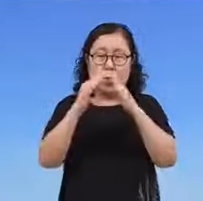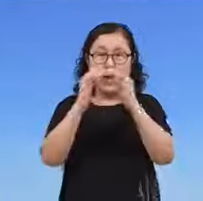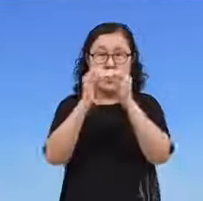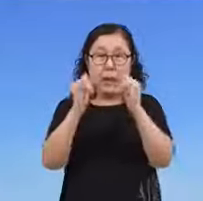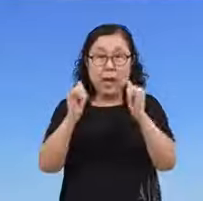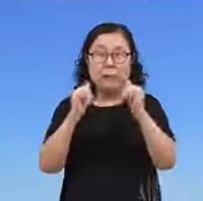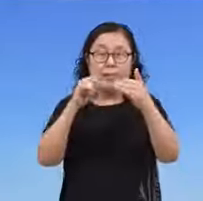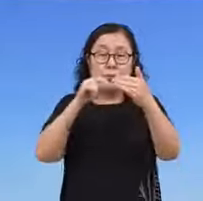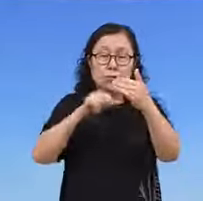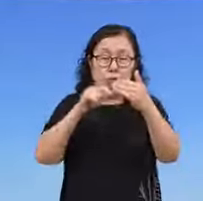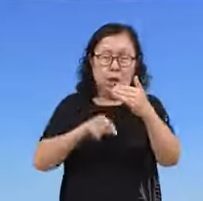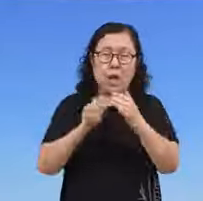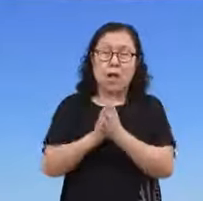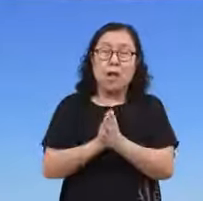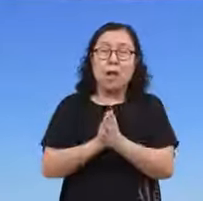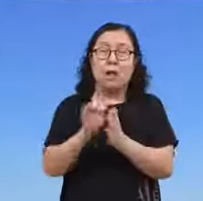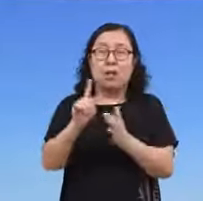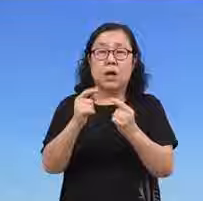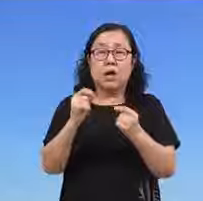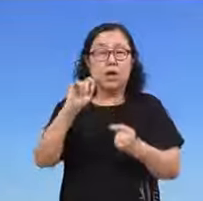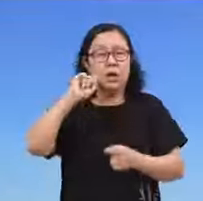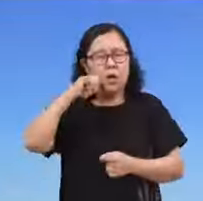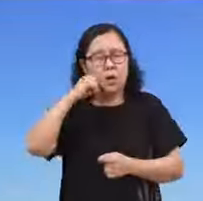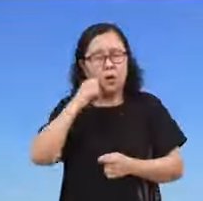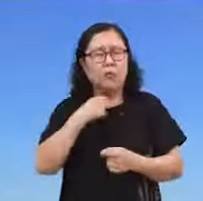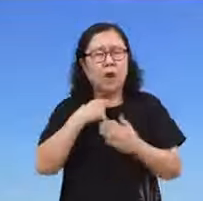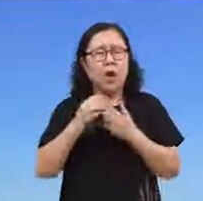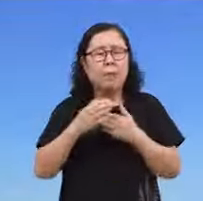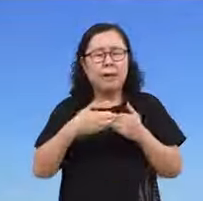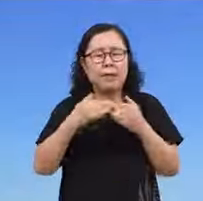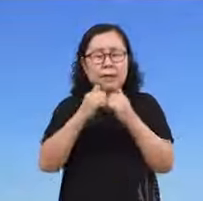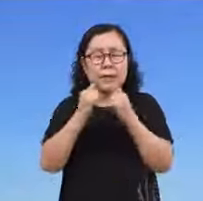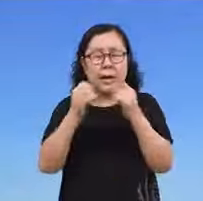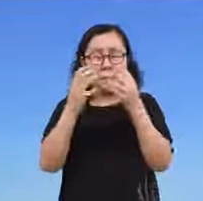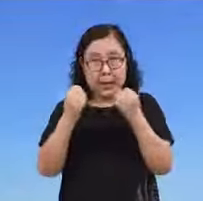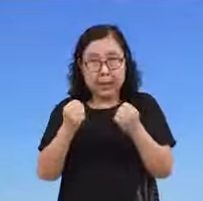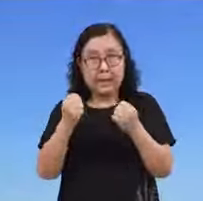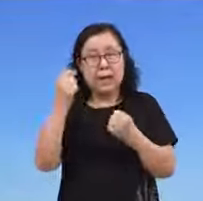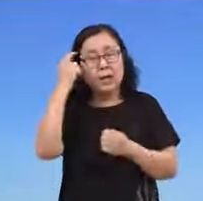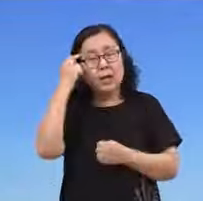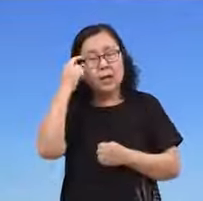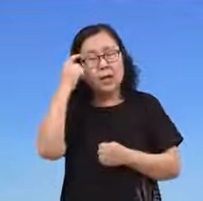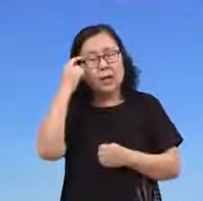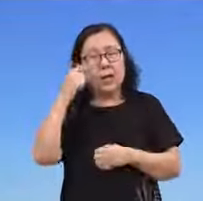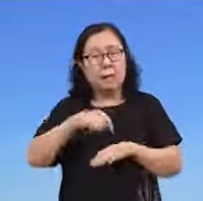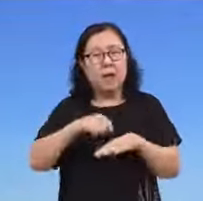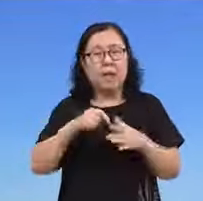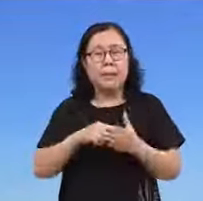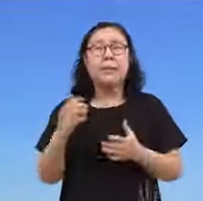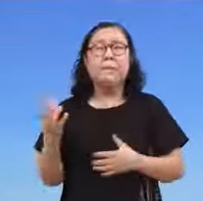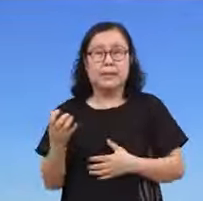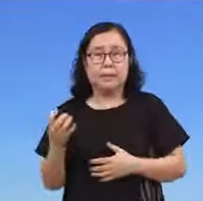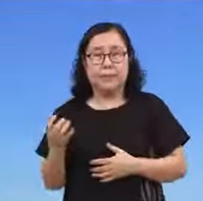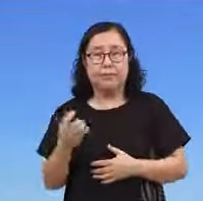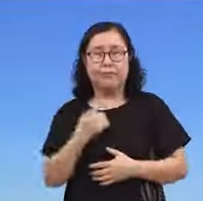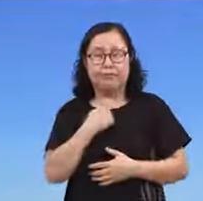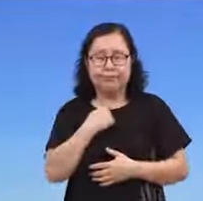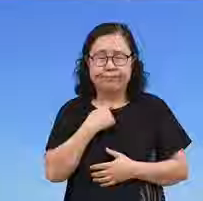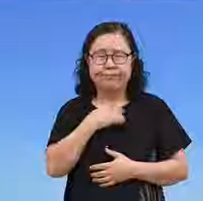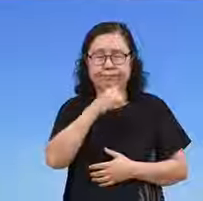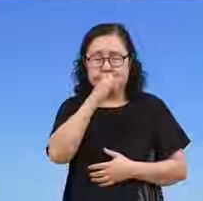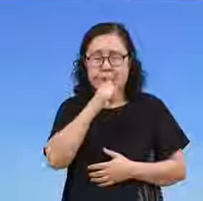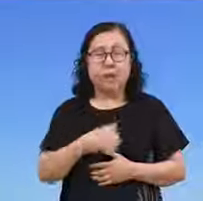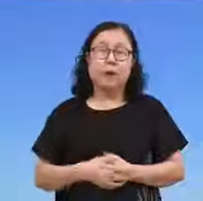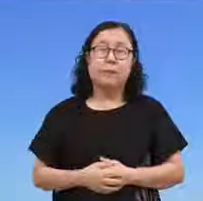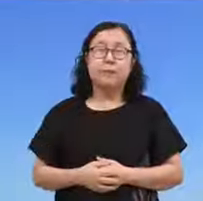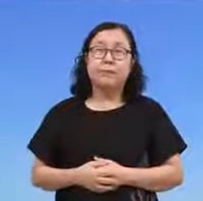중에 이런 고통 중에 있는 분이 많으실 텐데, 그런 생각을 하니까 참 마음이 먹먹한 것을 경험을 했습니다.